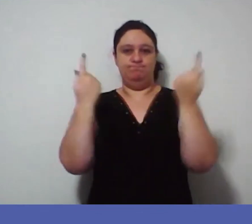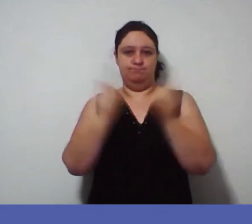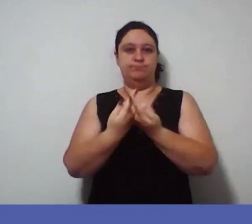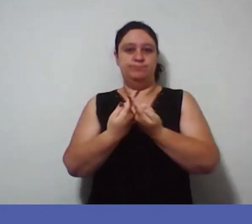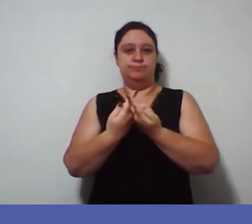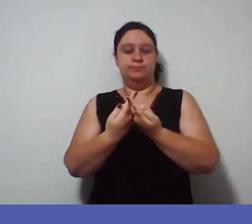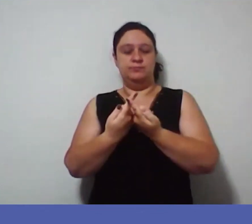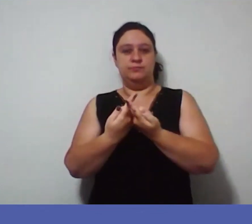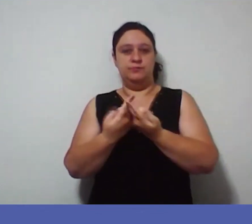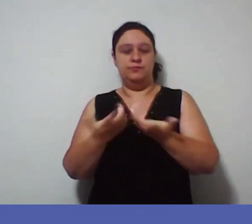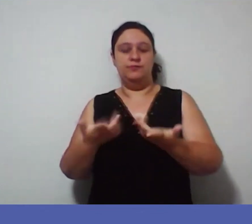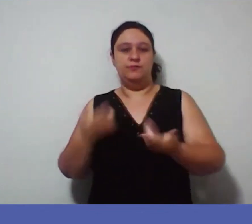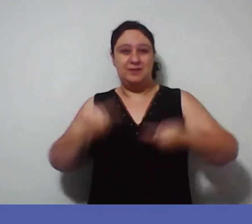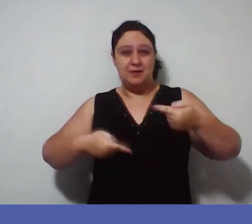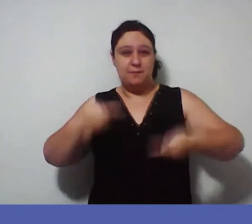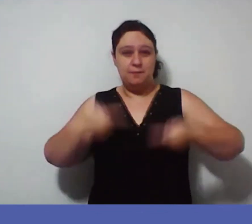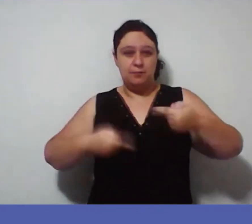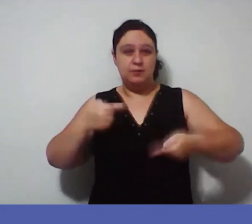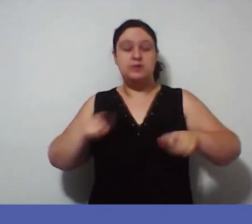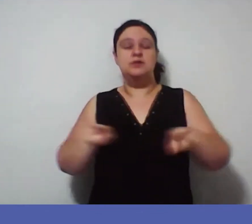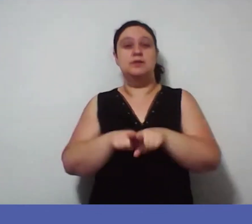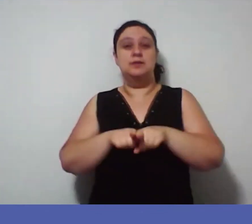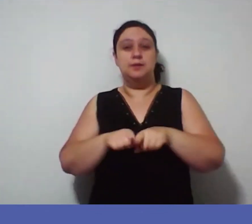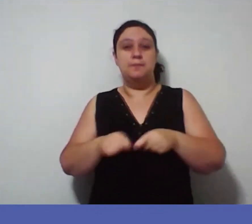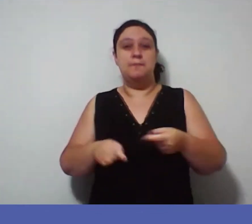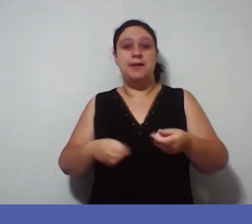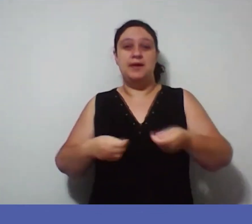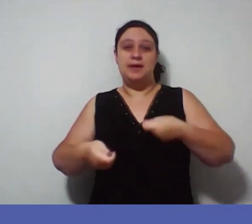situação econômica do mundo,